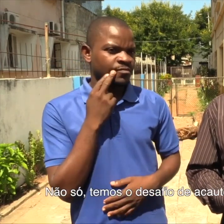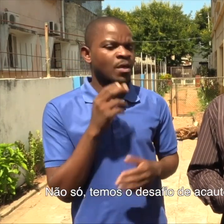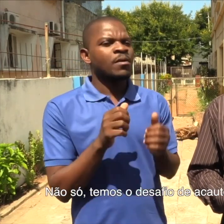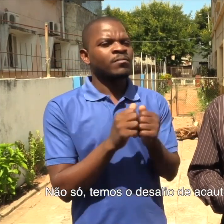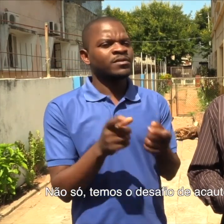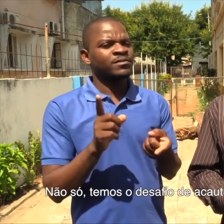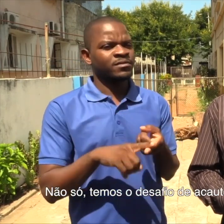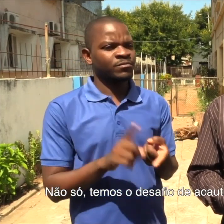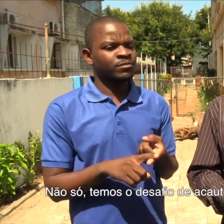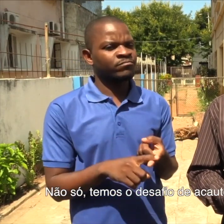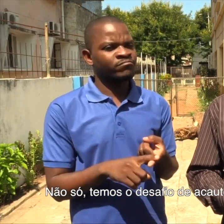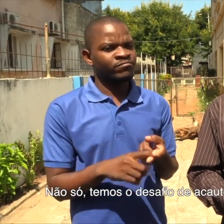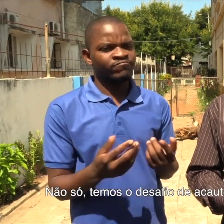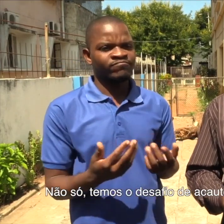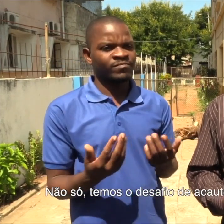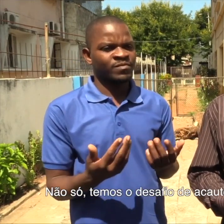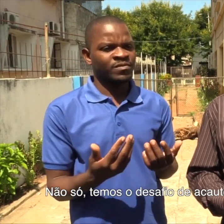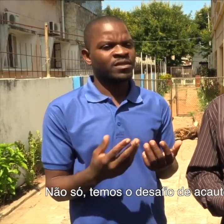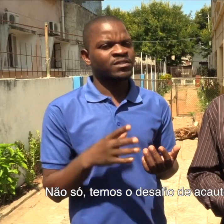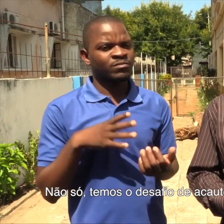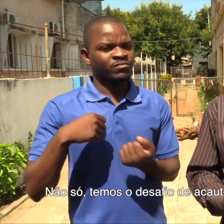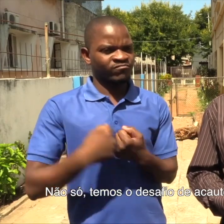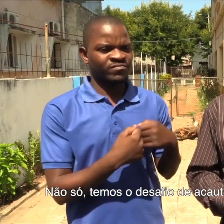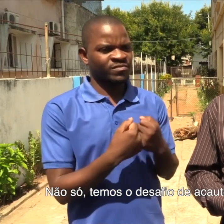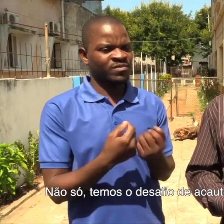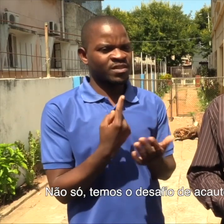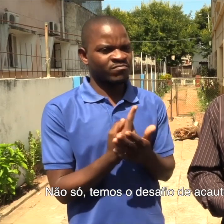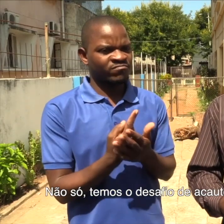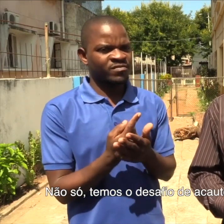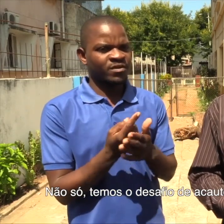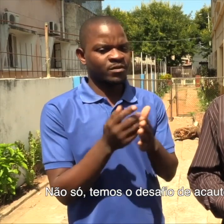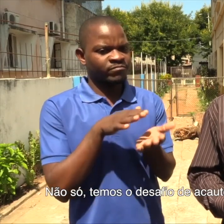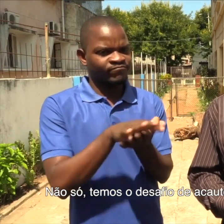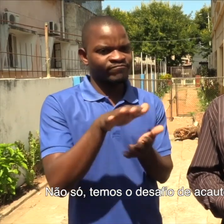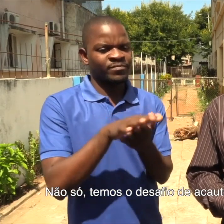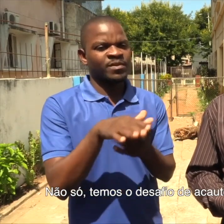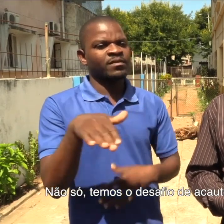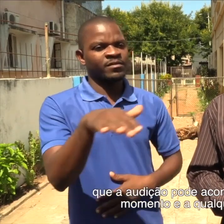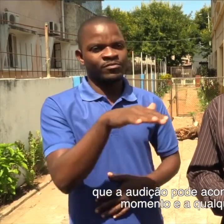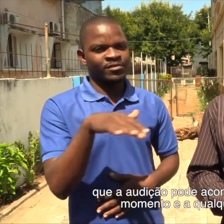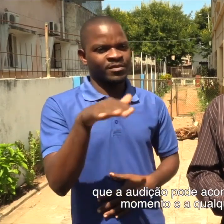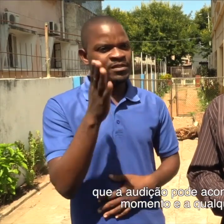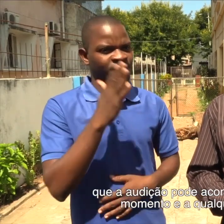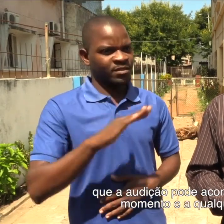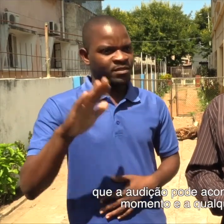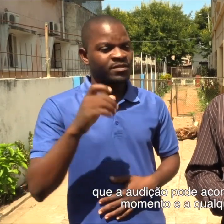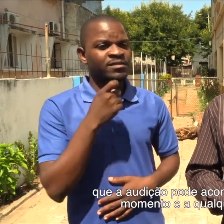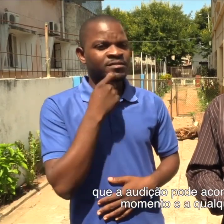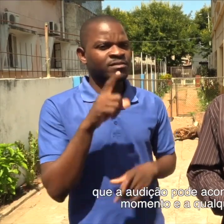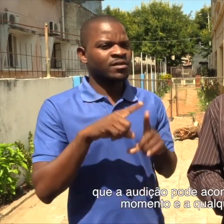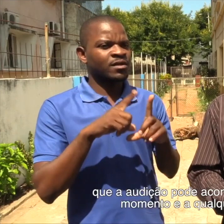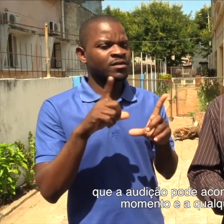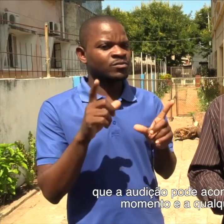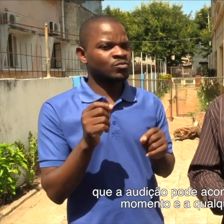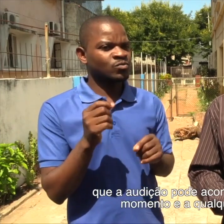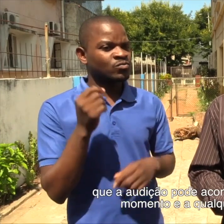temos um desafio de acautelar a sociedade em geral. Que a audição pode